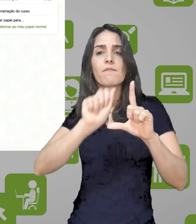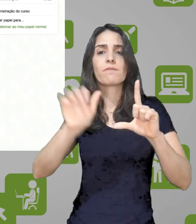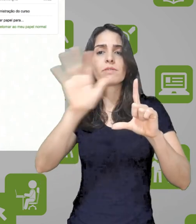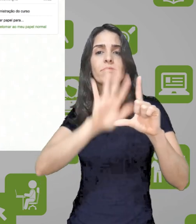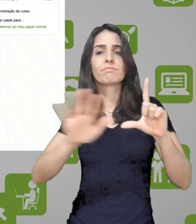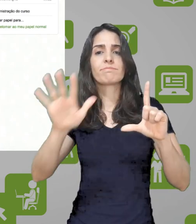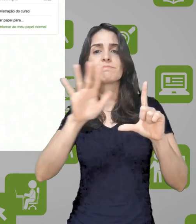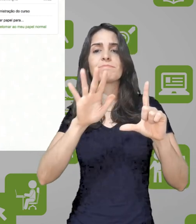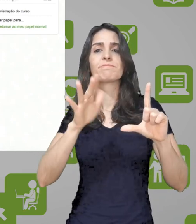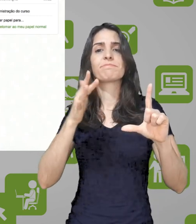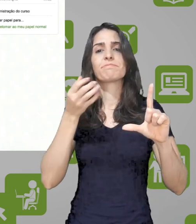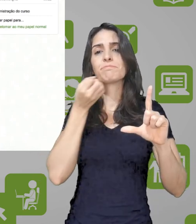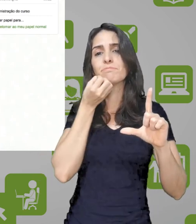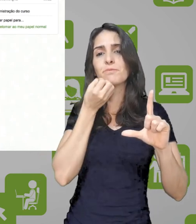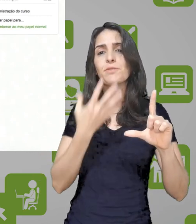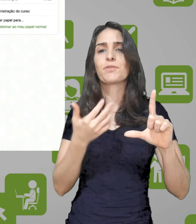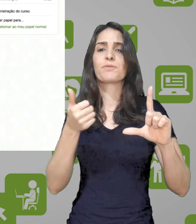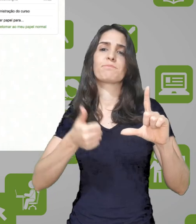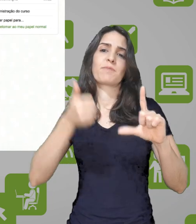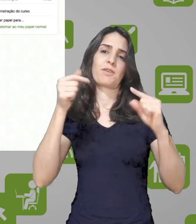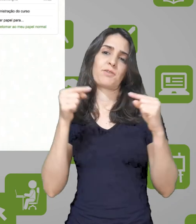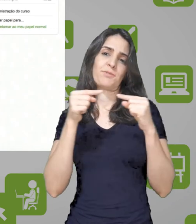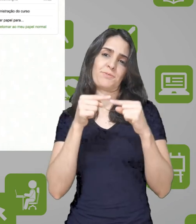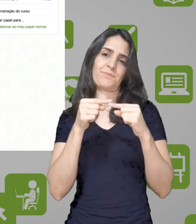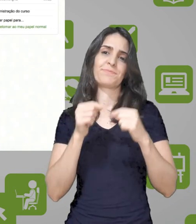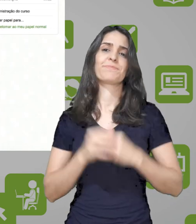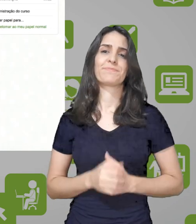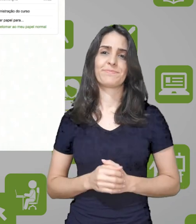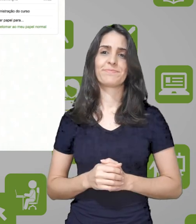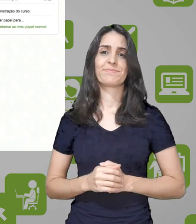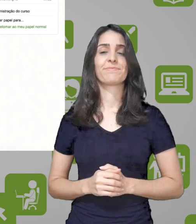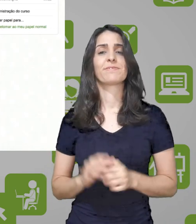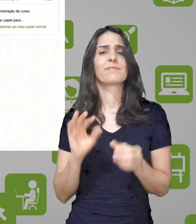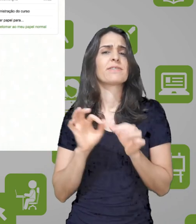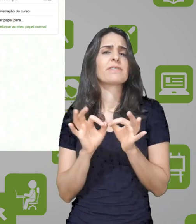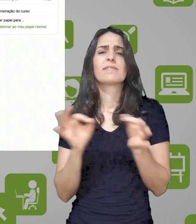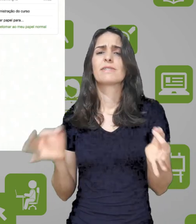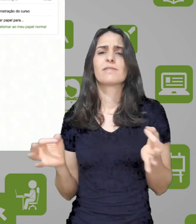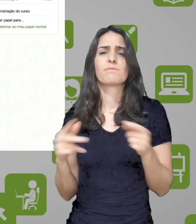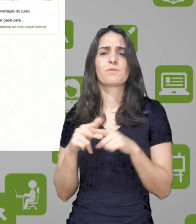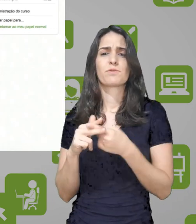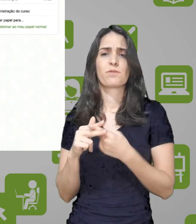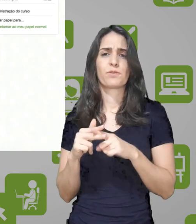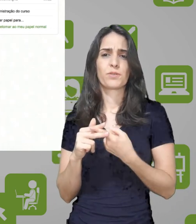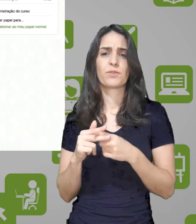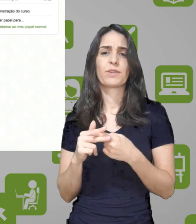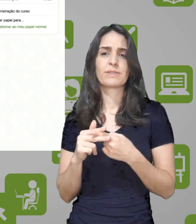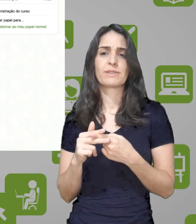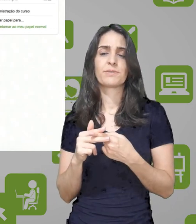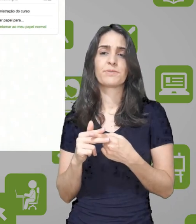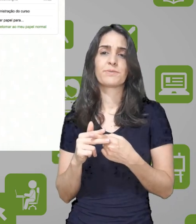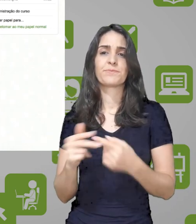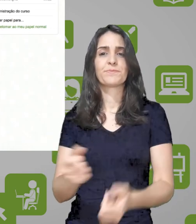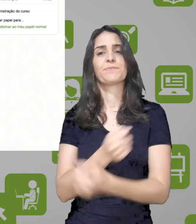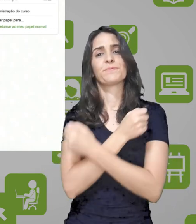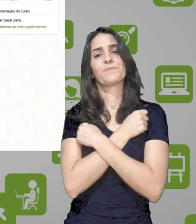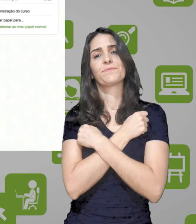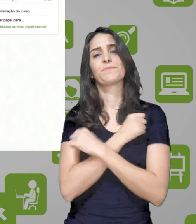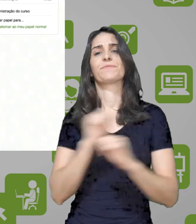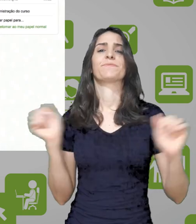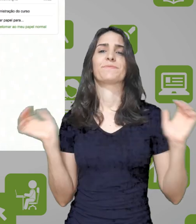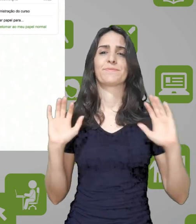ambiente agradável para ele melhor então é isso é muito simples fazer essa configuração